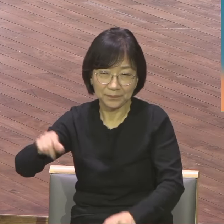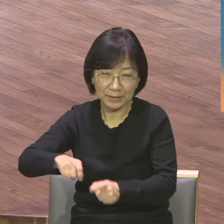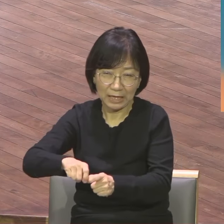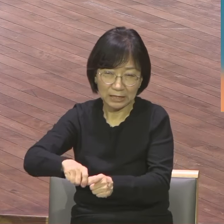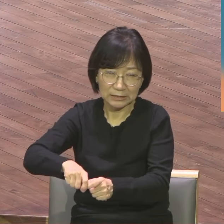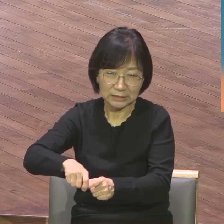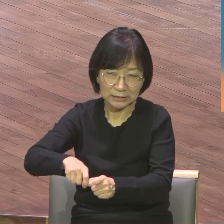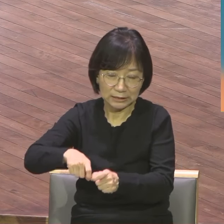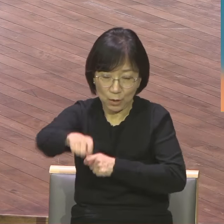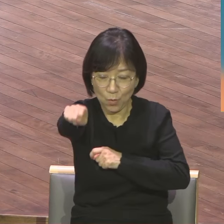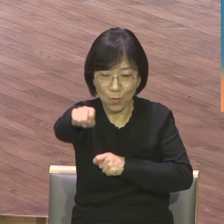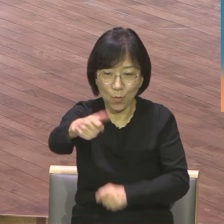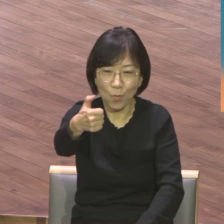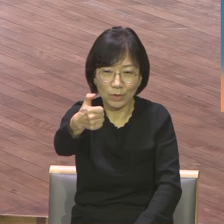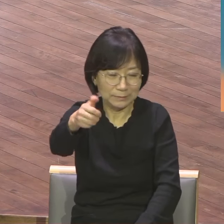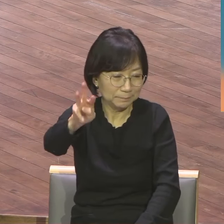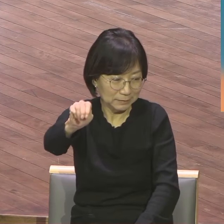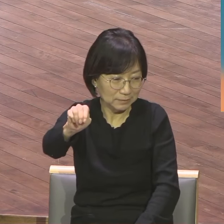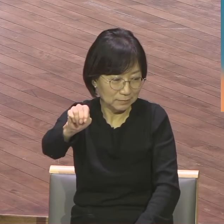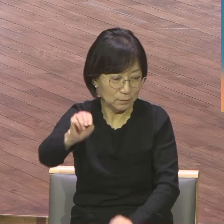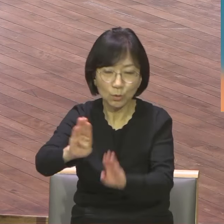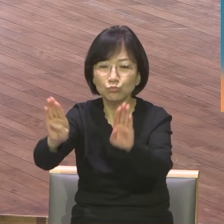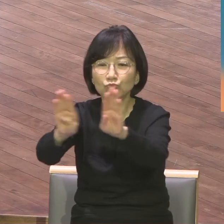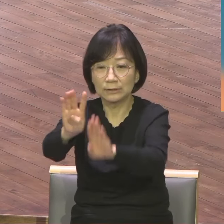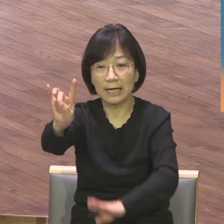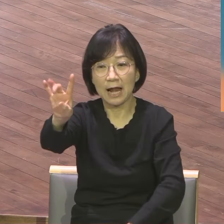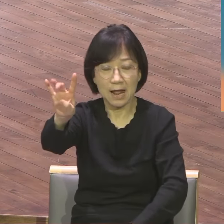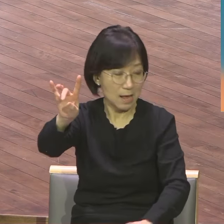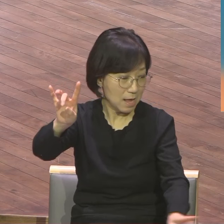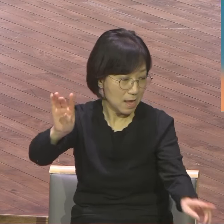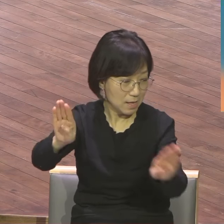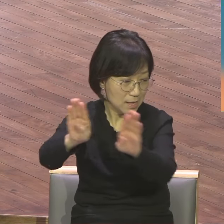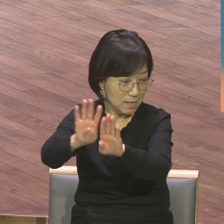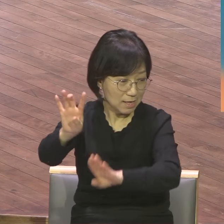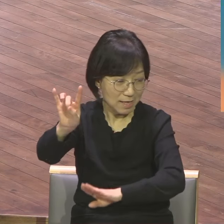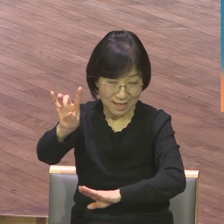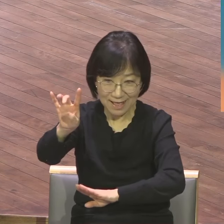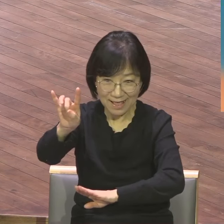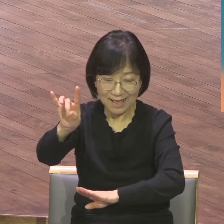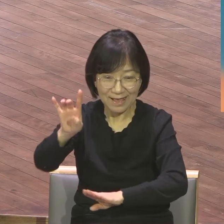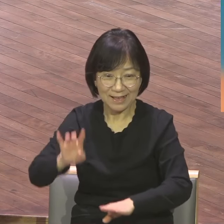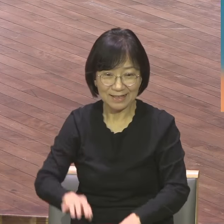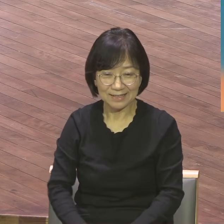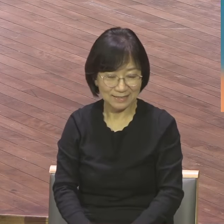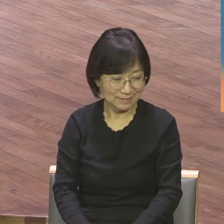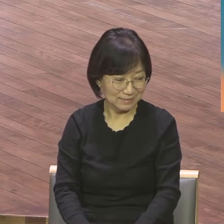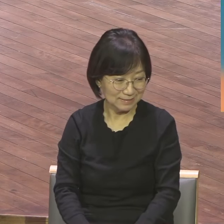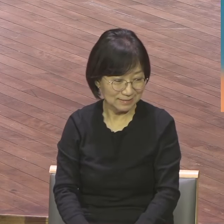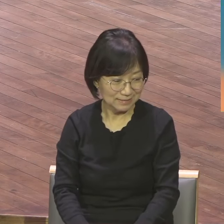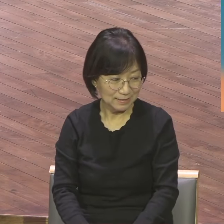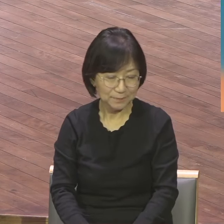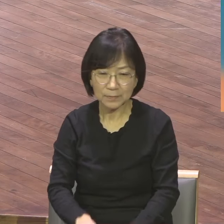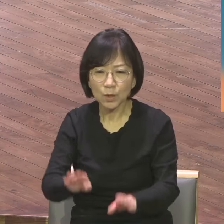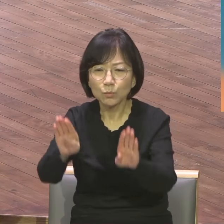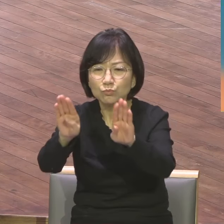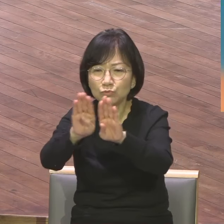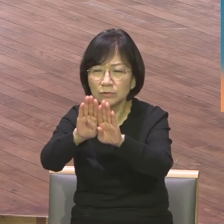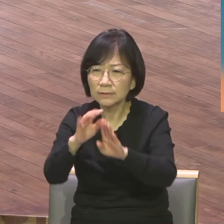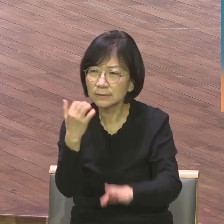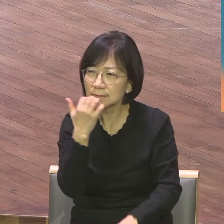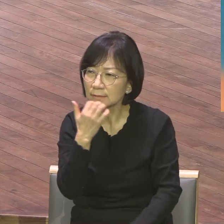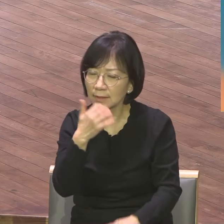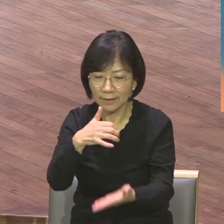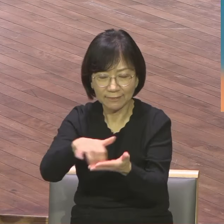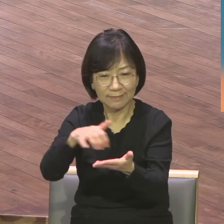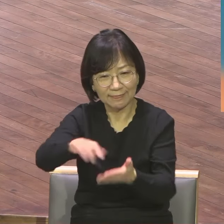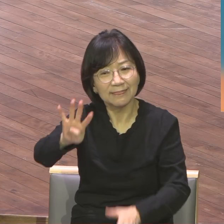50m예요. 문은 하나밖에 없습니다. 문은 하나밖에 없어요. 그 문도 네 가지의 색깔로 만든